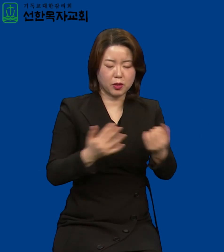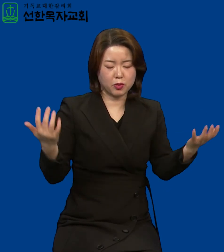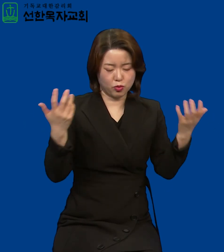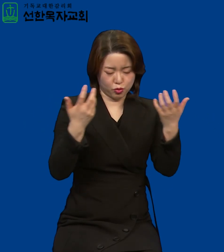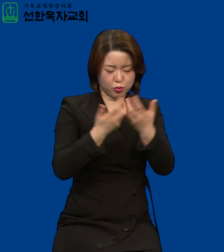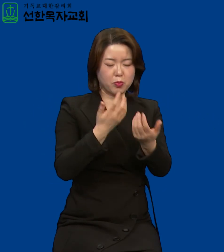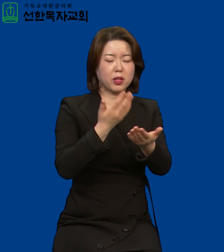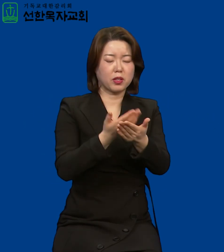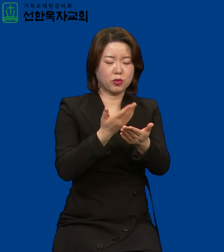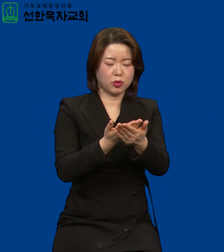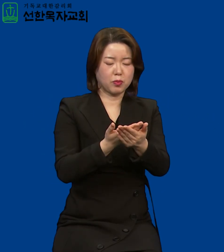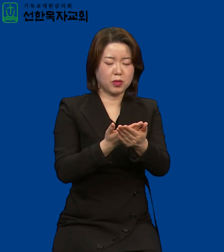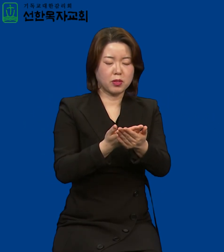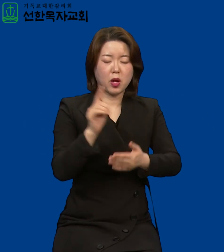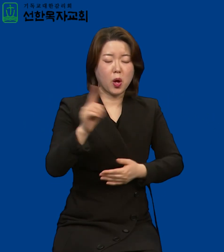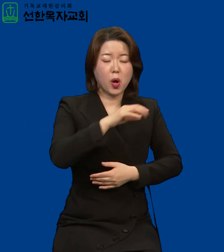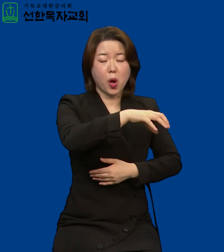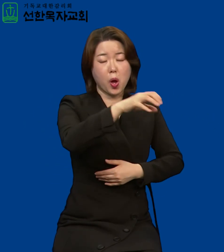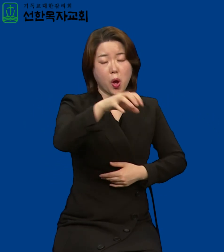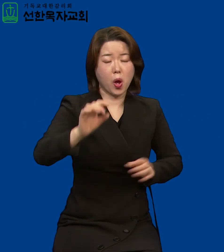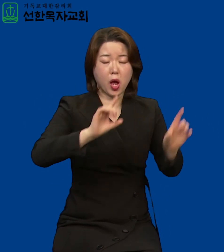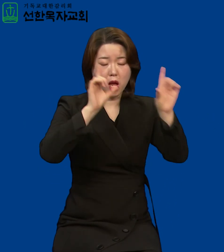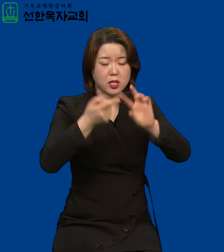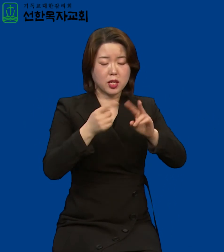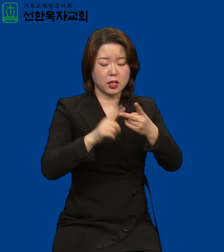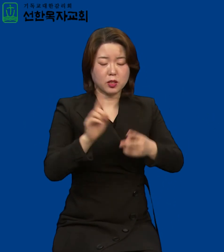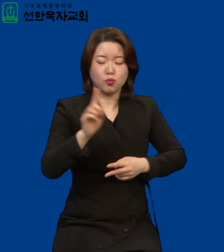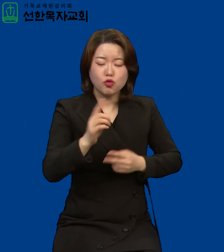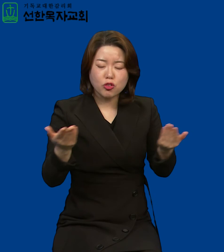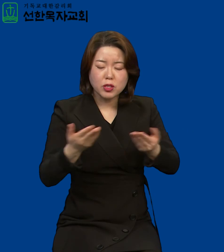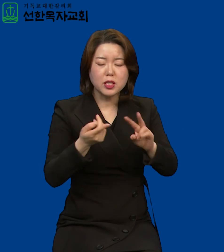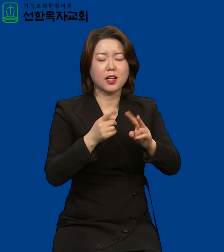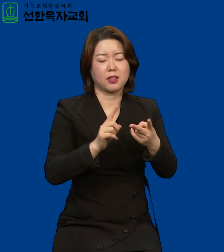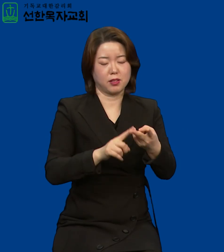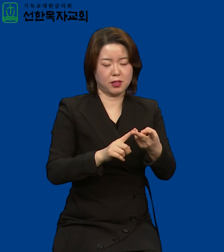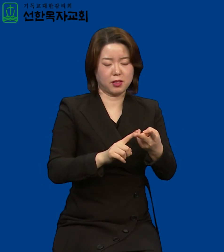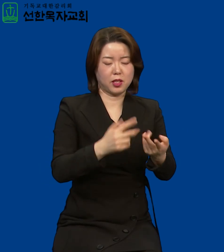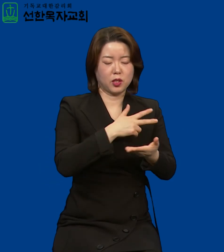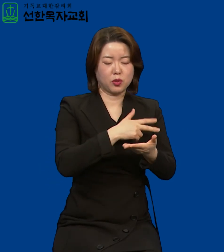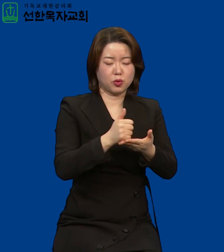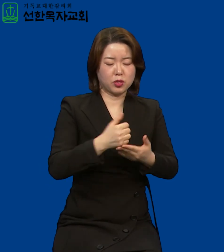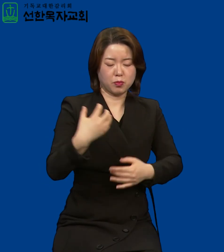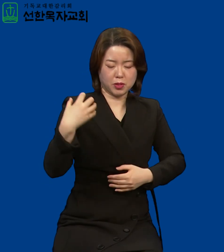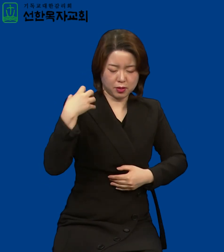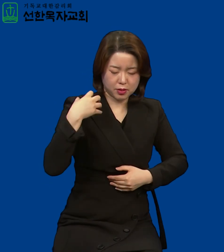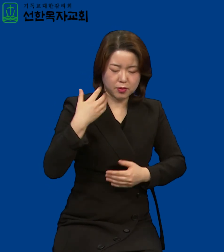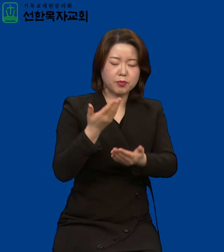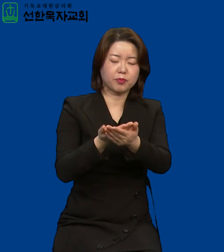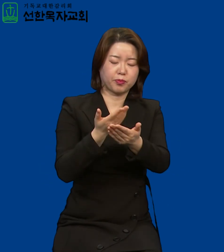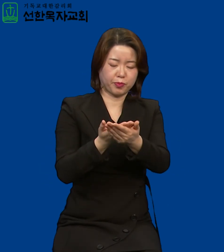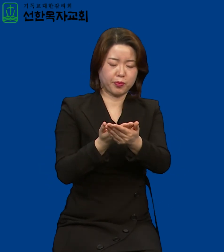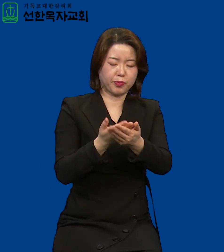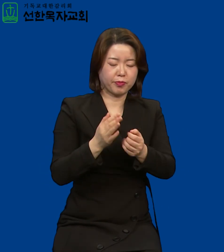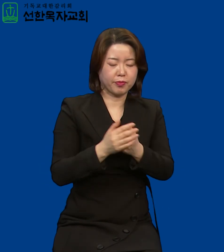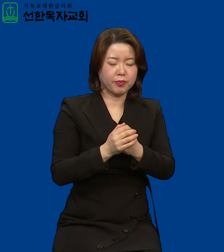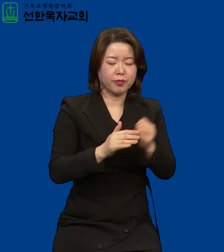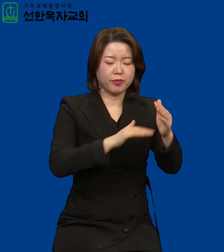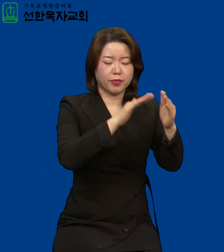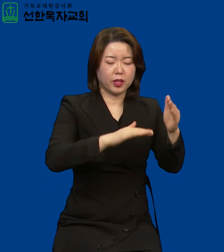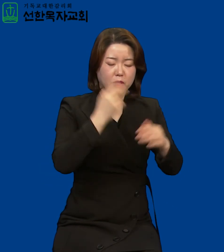충만하소서. 어디서 살든지 무엇을 하든지 주님께서 책임져 주소서.